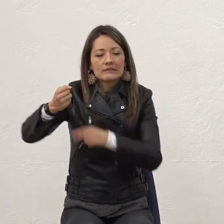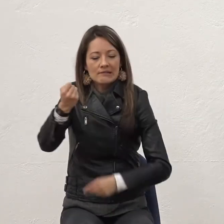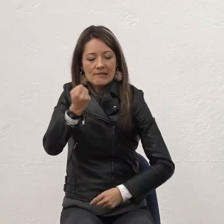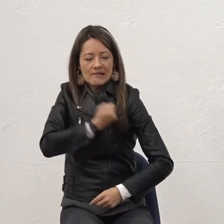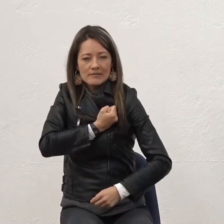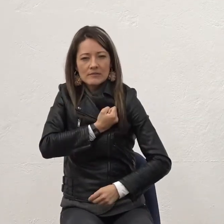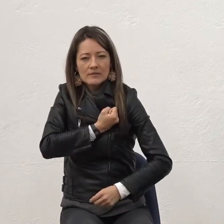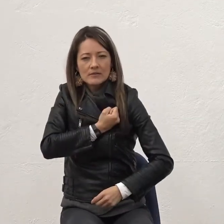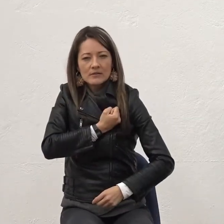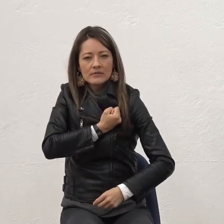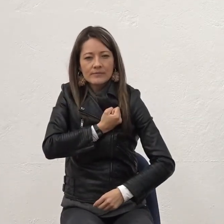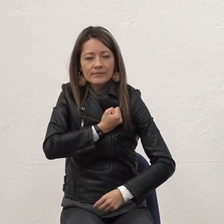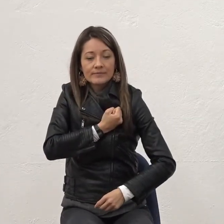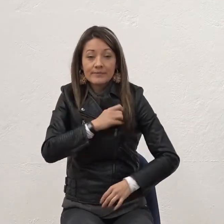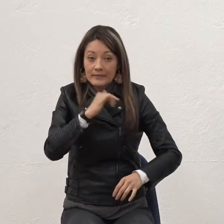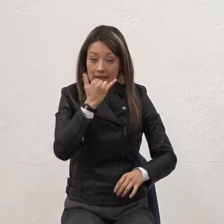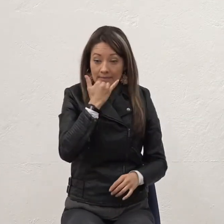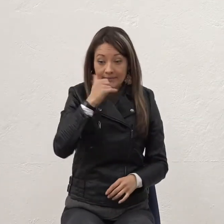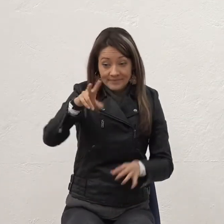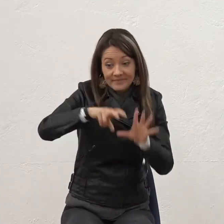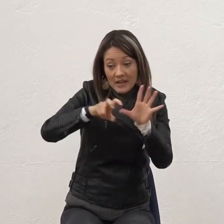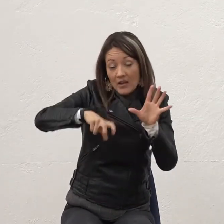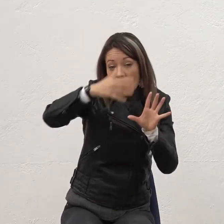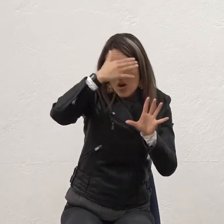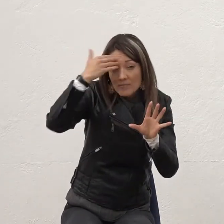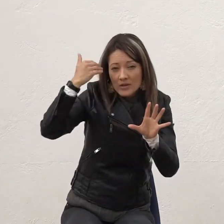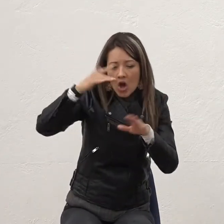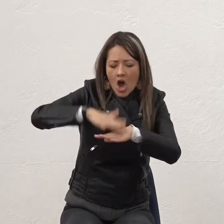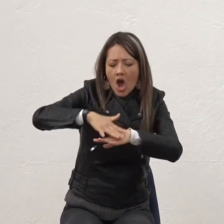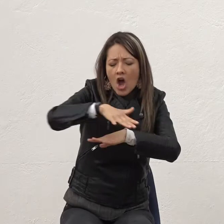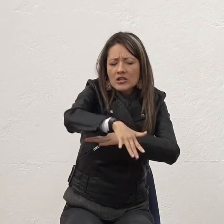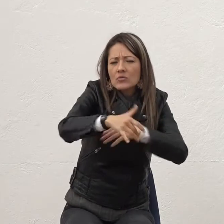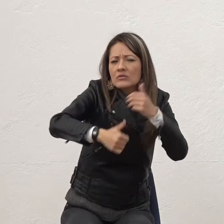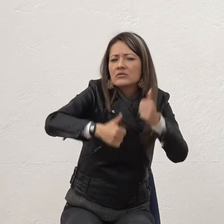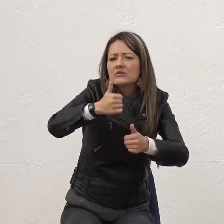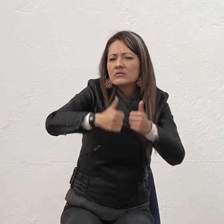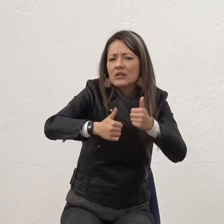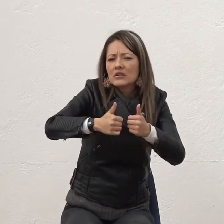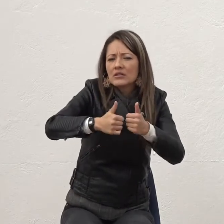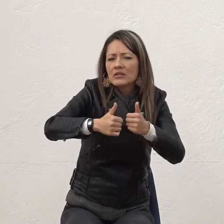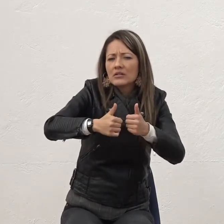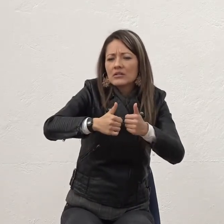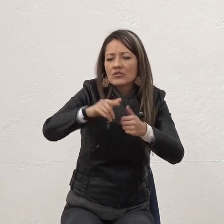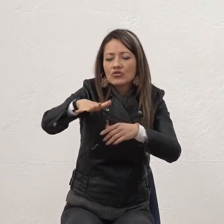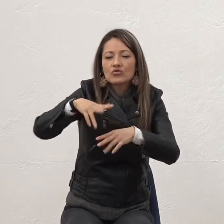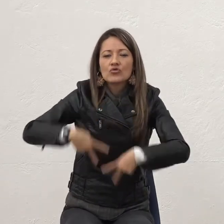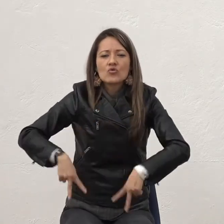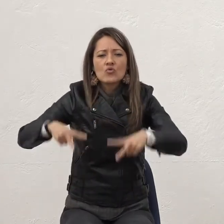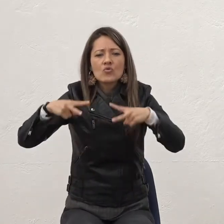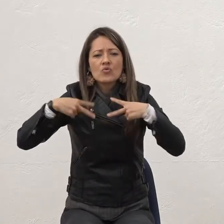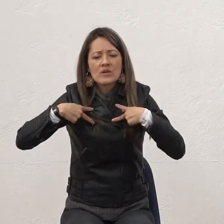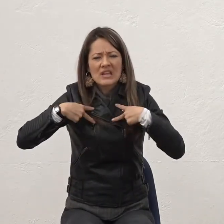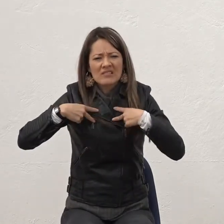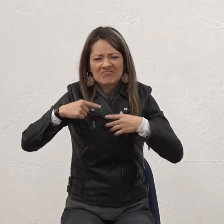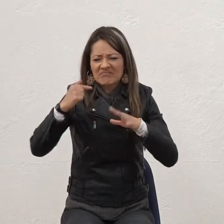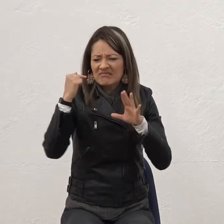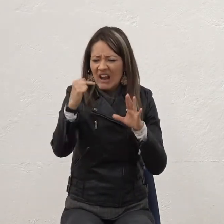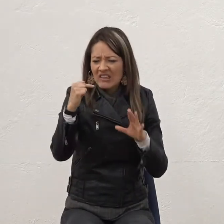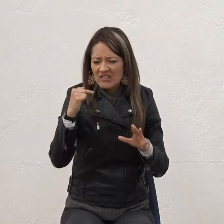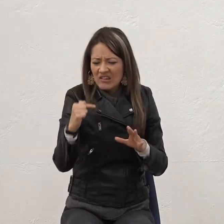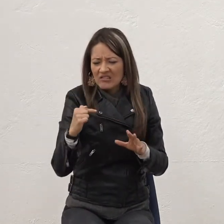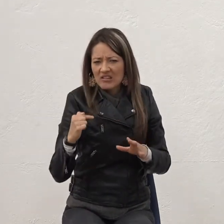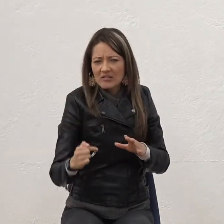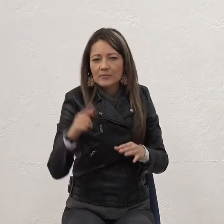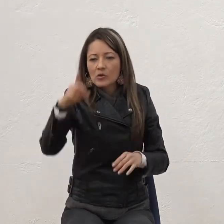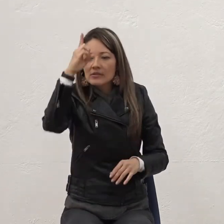sellados. Y por eso, como él se olvidó, vino una consecuencia y vino una acción a su vida tan negativa,